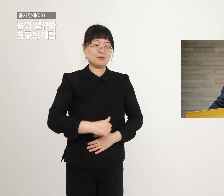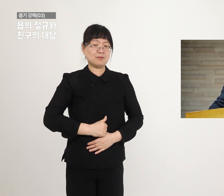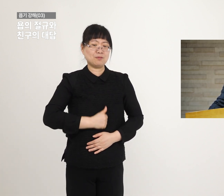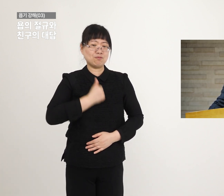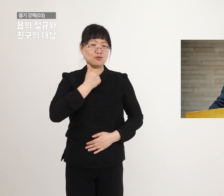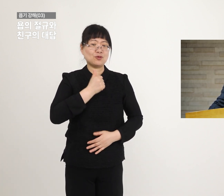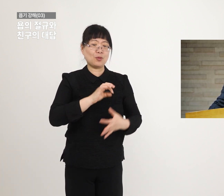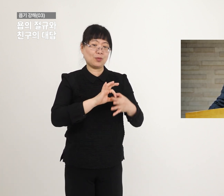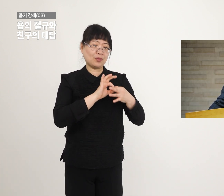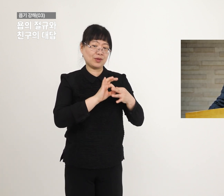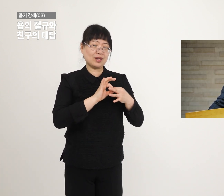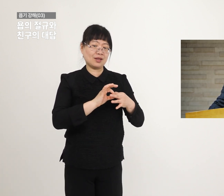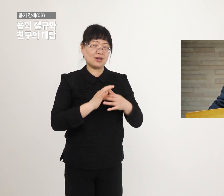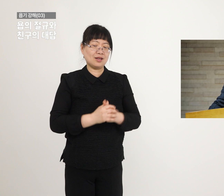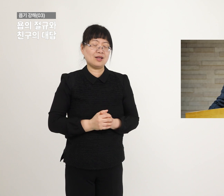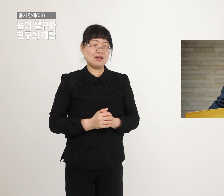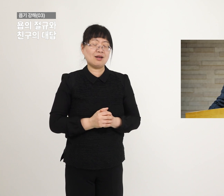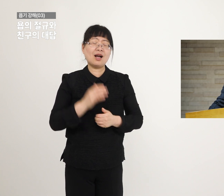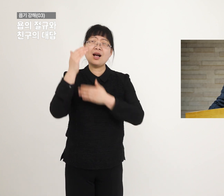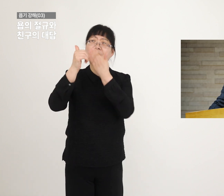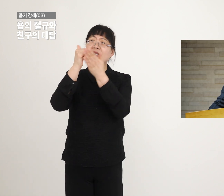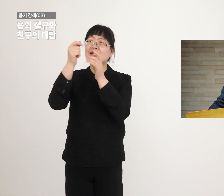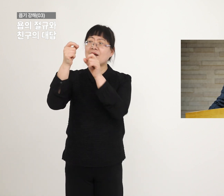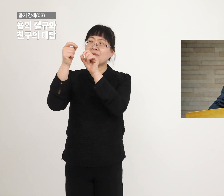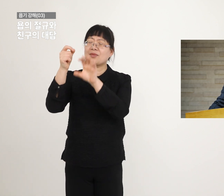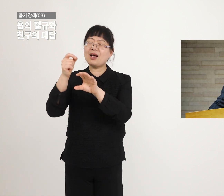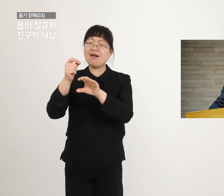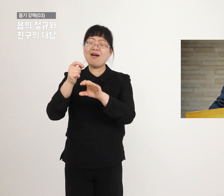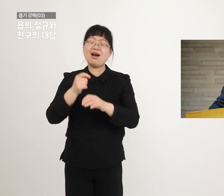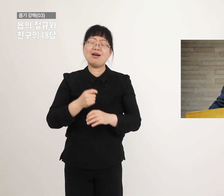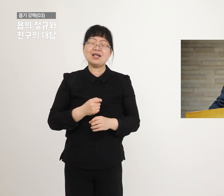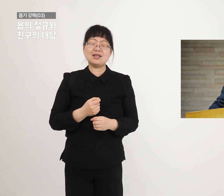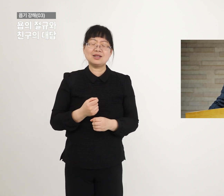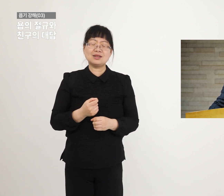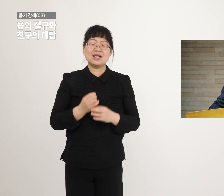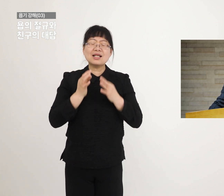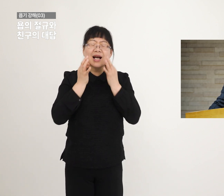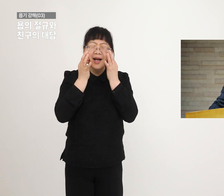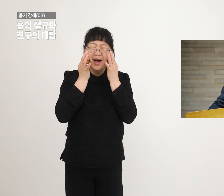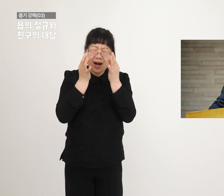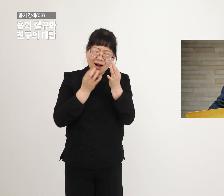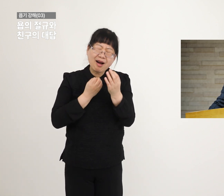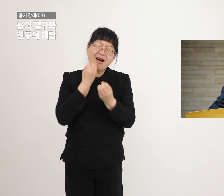분노를 통해서 하나님 앞에 절규하는 거예요.